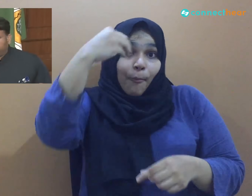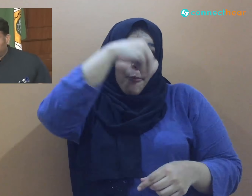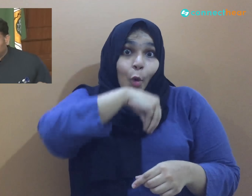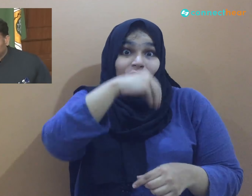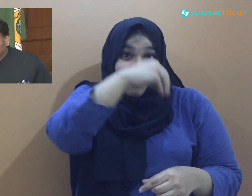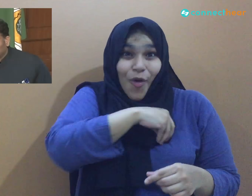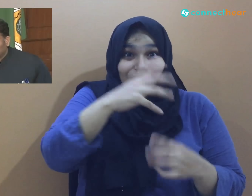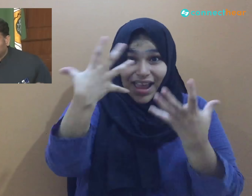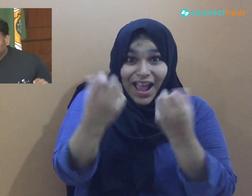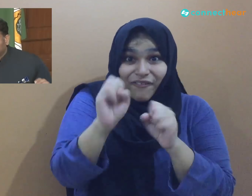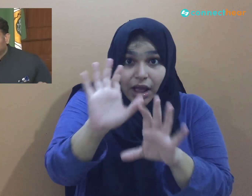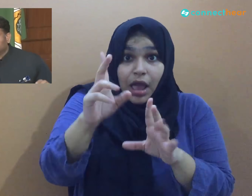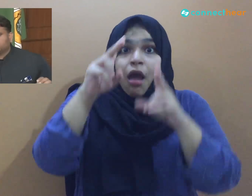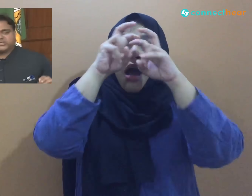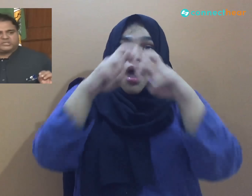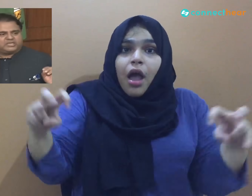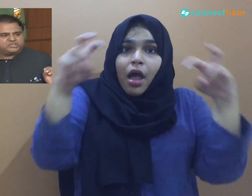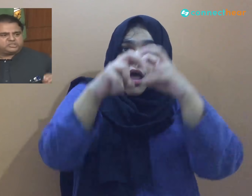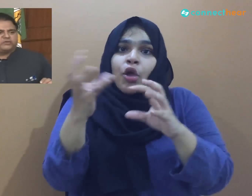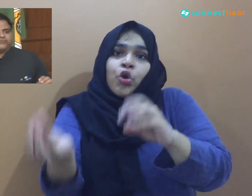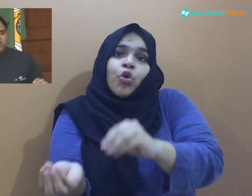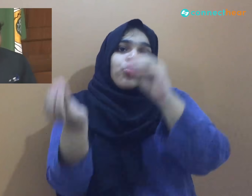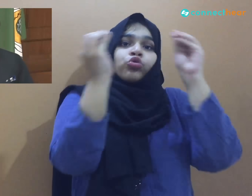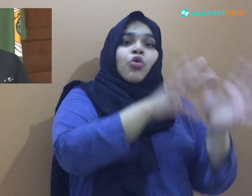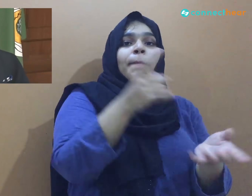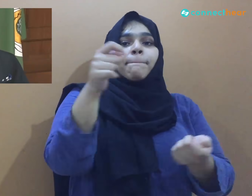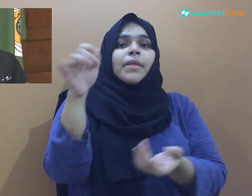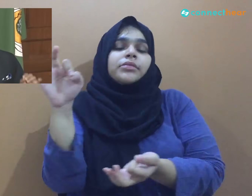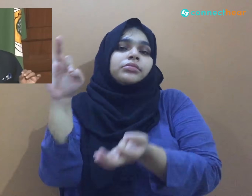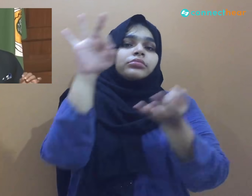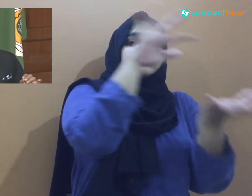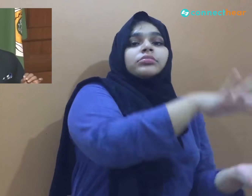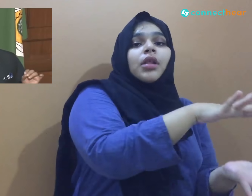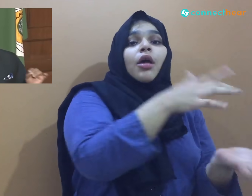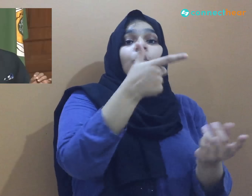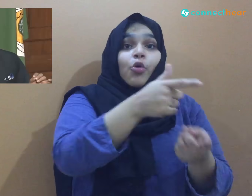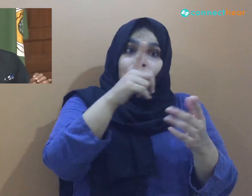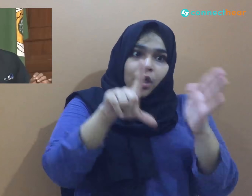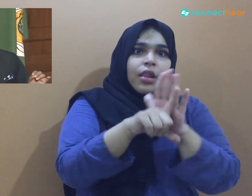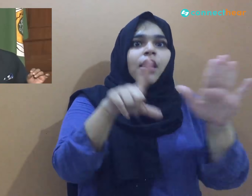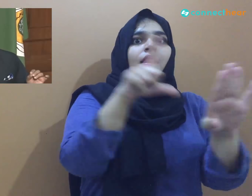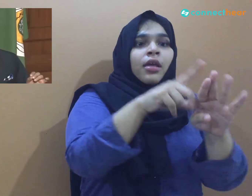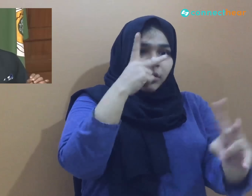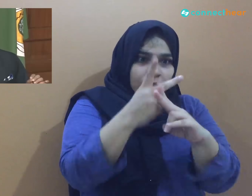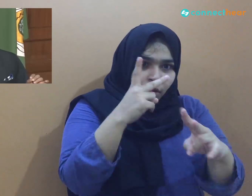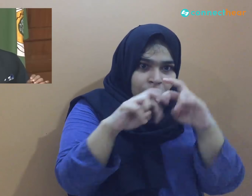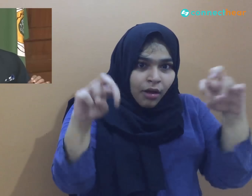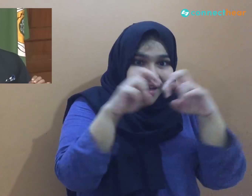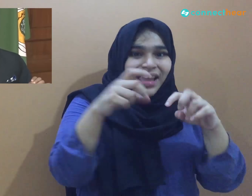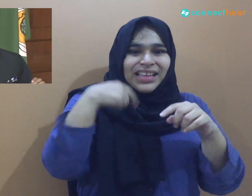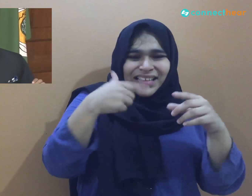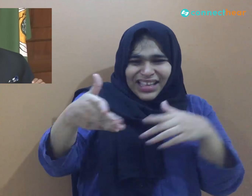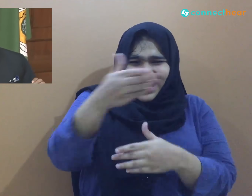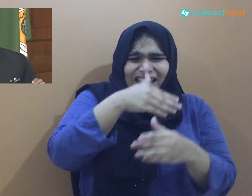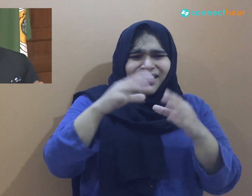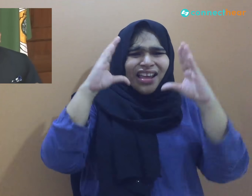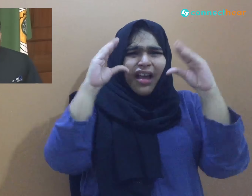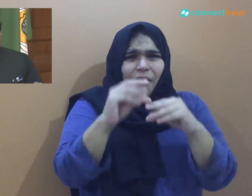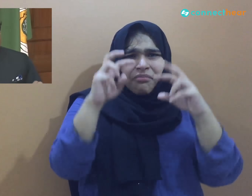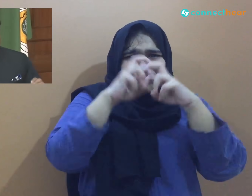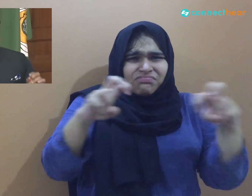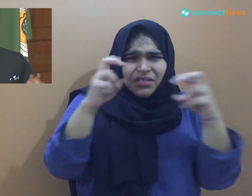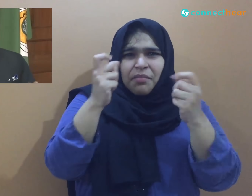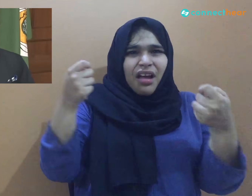ہے اس کو ریسرچ کمرشلائزیشن فنڈ میں دے اور اس کو وہ لیڈ کرے, تاکہ ہمارے ہاں جو ریسرچ کی جو فنڈنگ